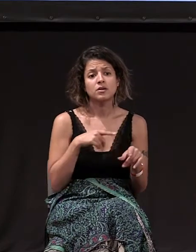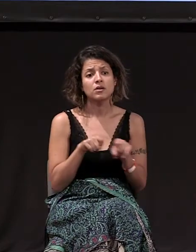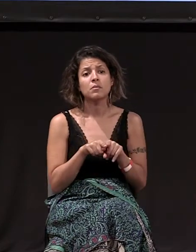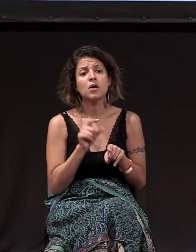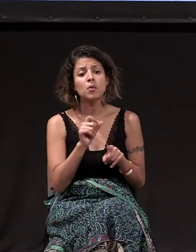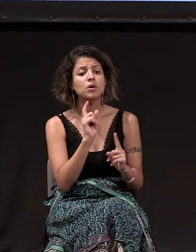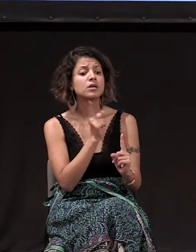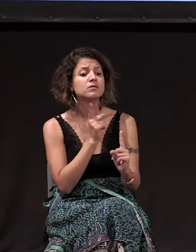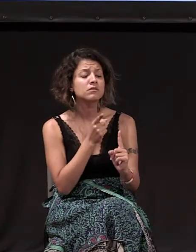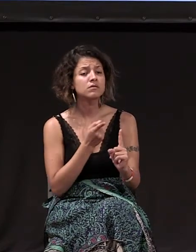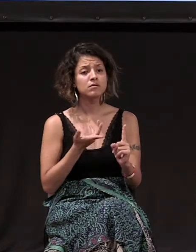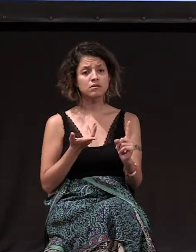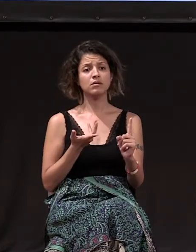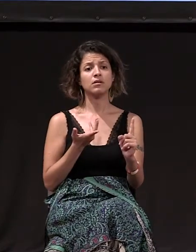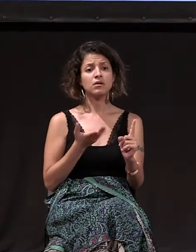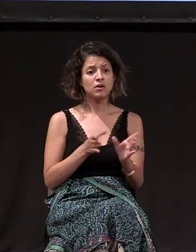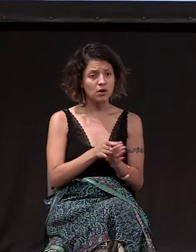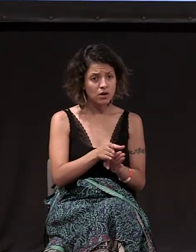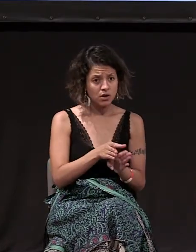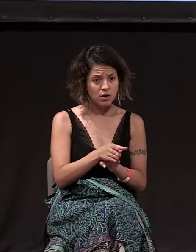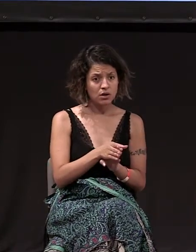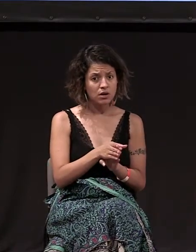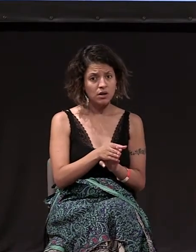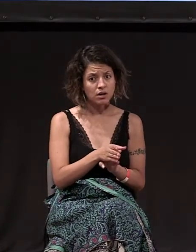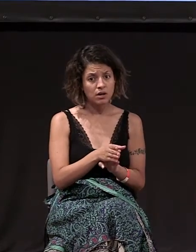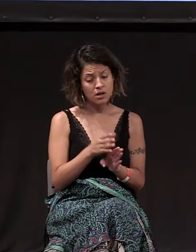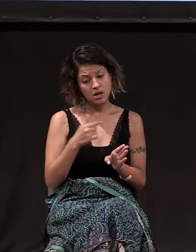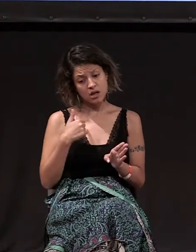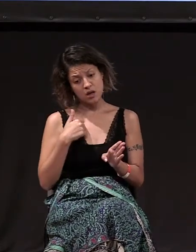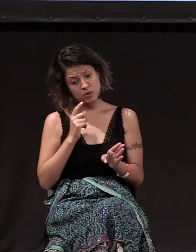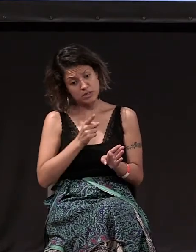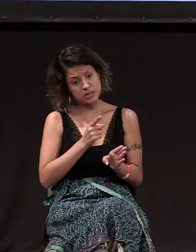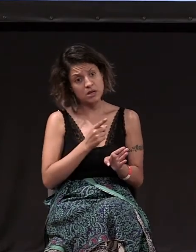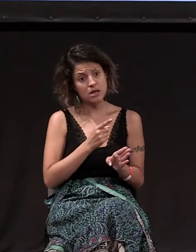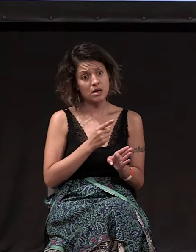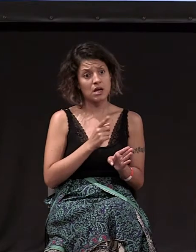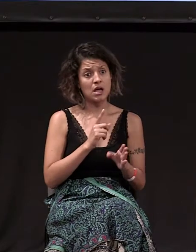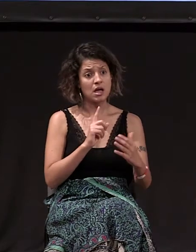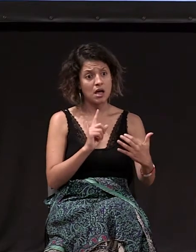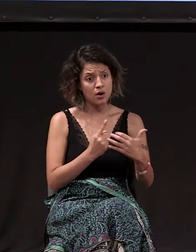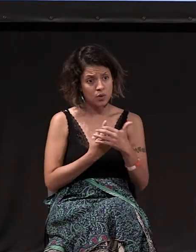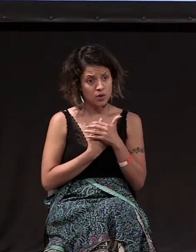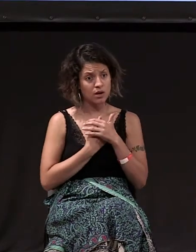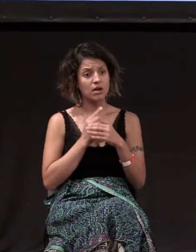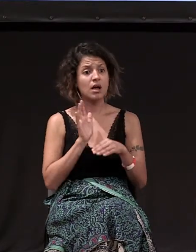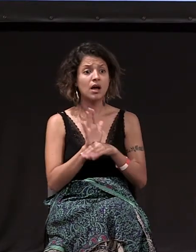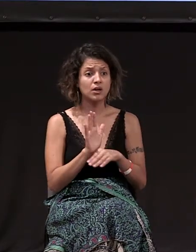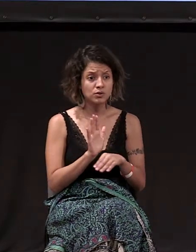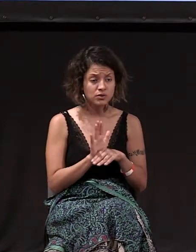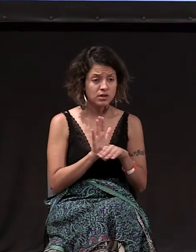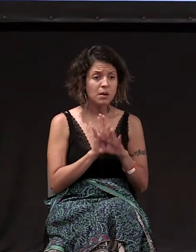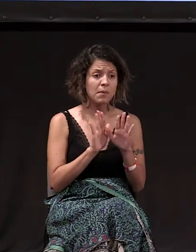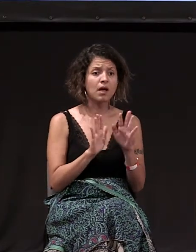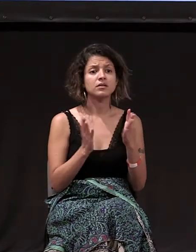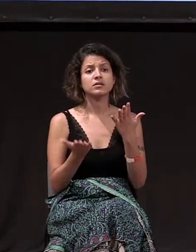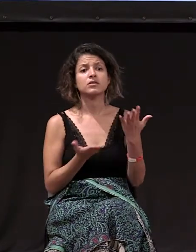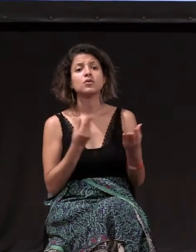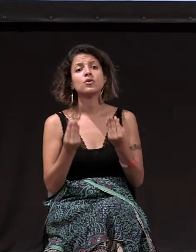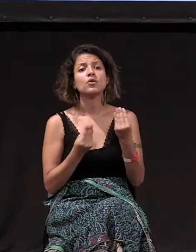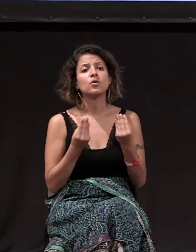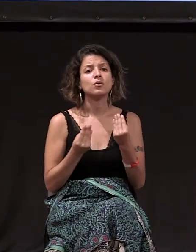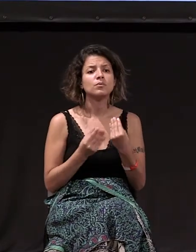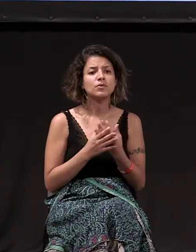eu posso dar, não sei o que eu posso orientar, não sei que não cabe um sermão, eu sei que é acolher e ajudar naquilo possível, mas